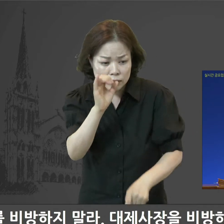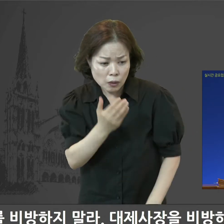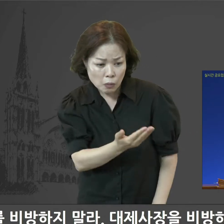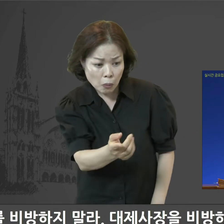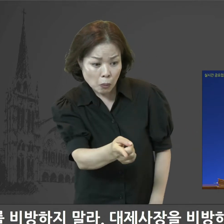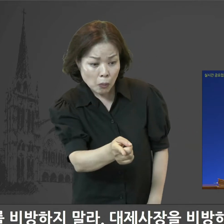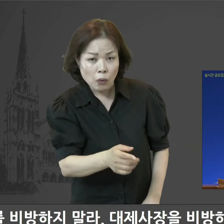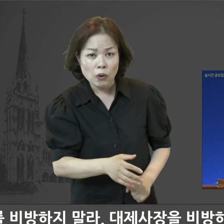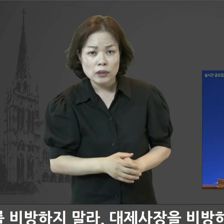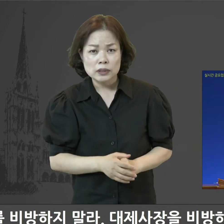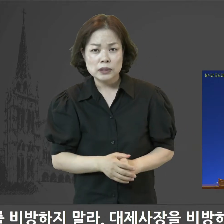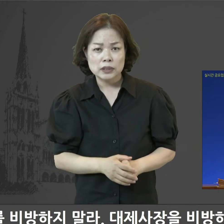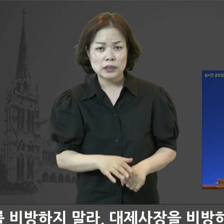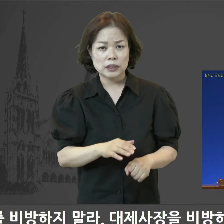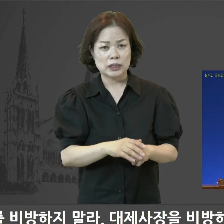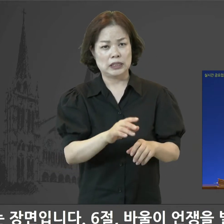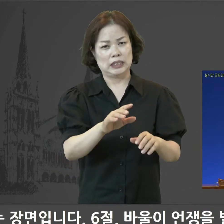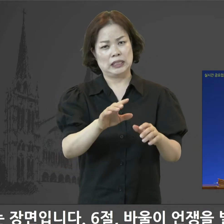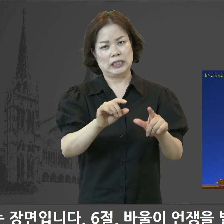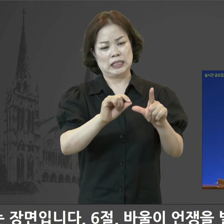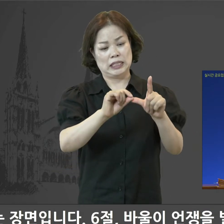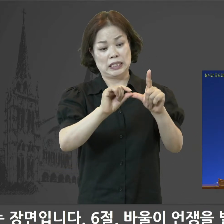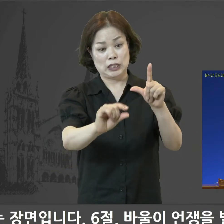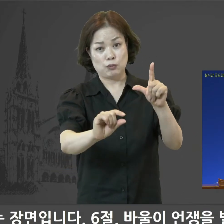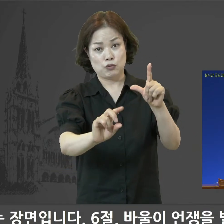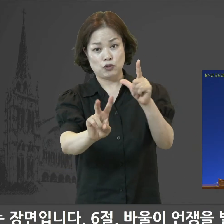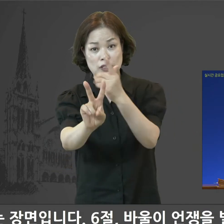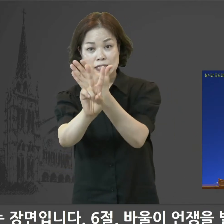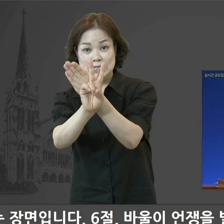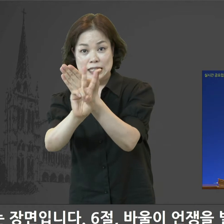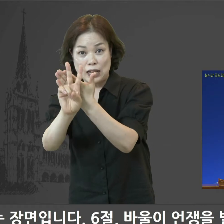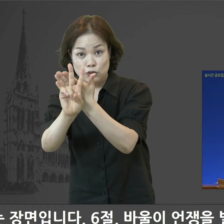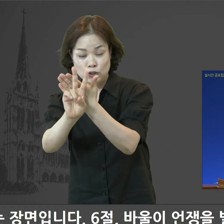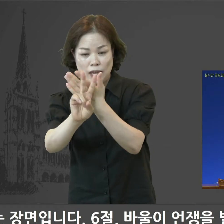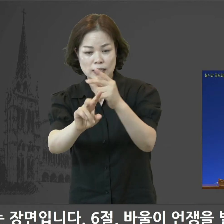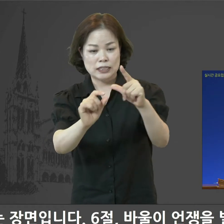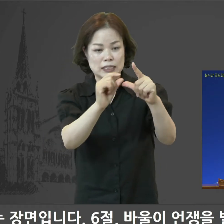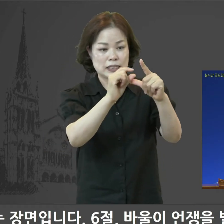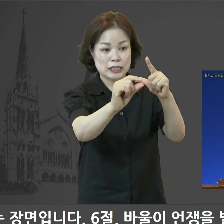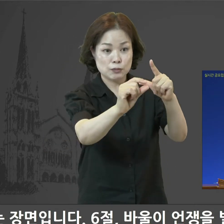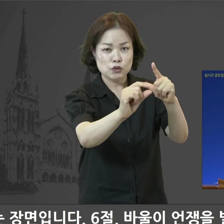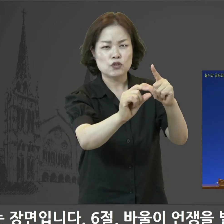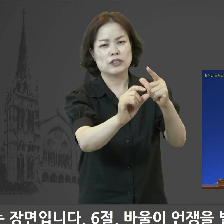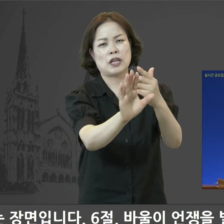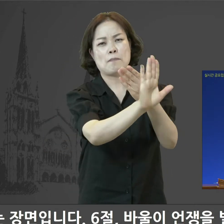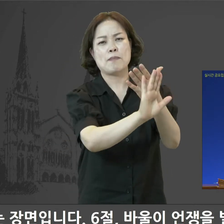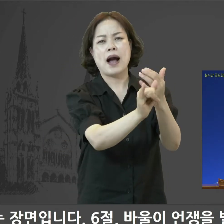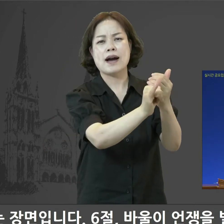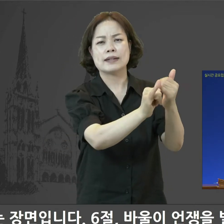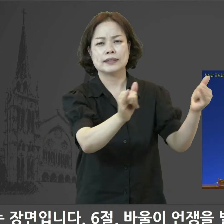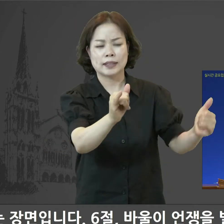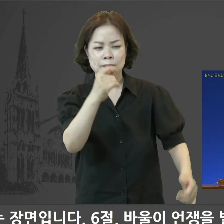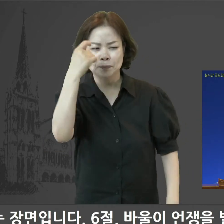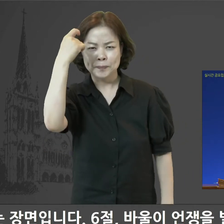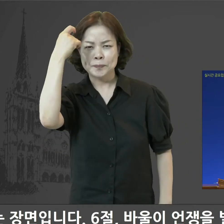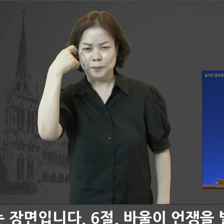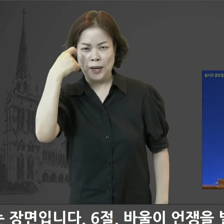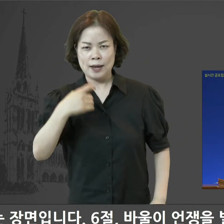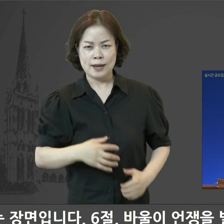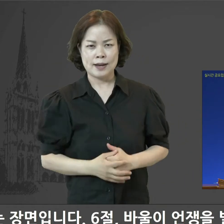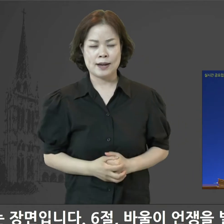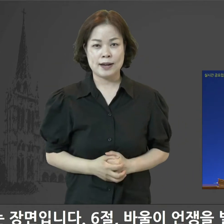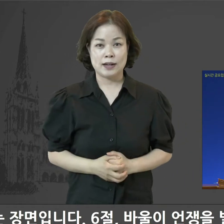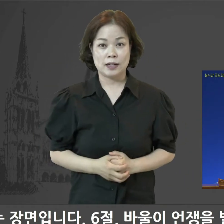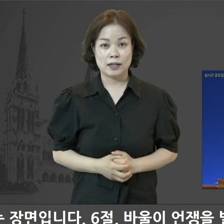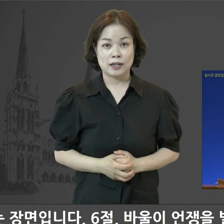보니까 일부는 사두개인들이고 다른 사람들은 바리새인이라는 사실을 감지하기 시작합니다. 자,